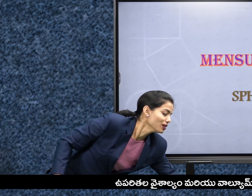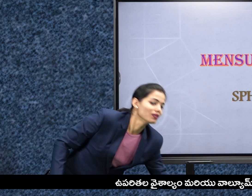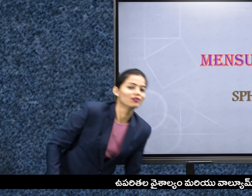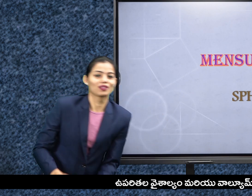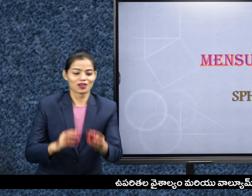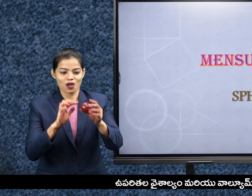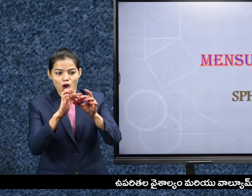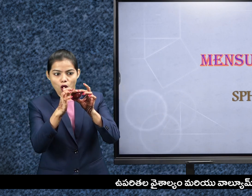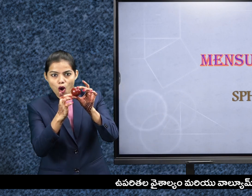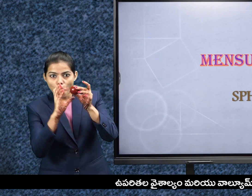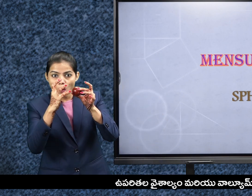చూడబోతున్నాం.